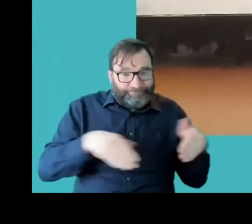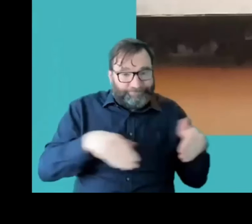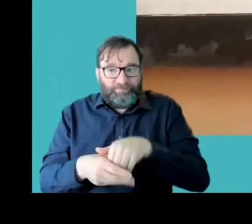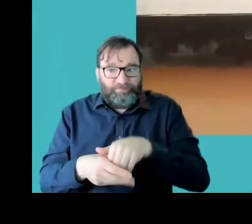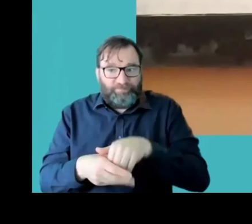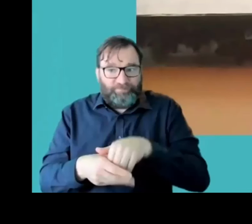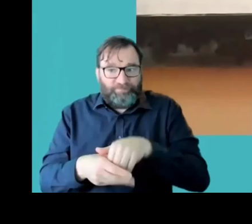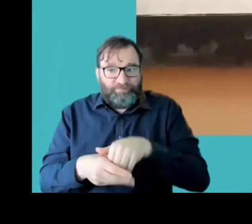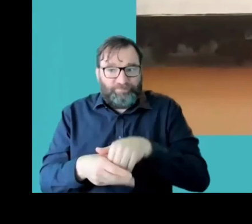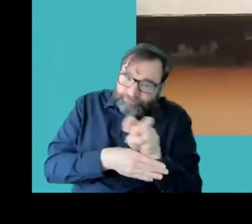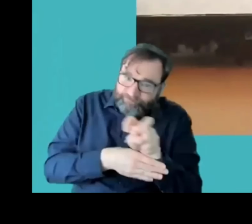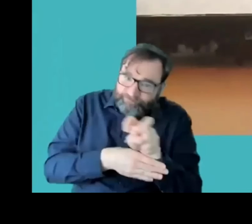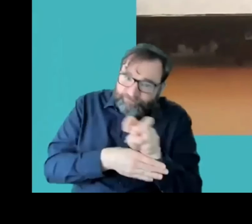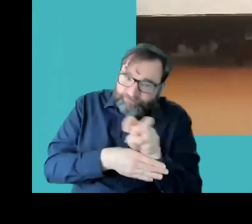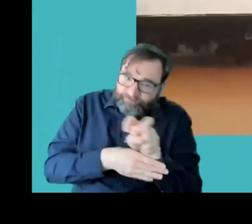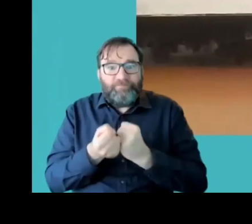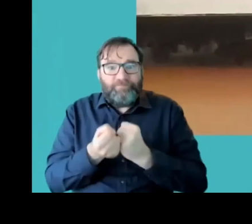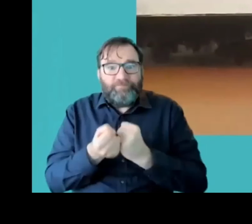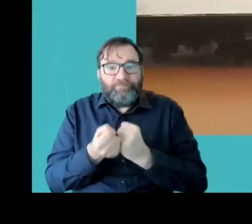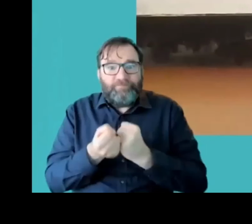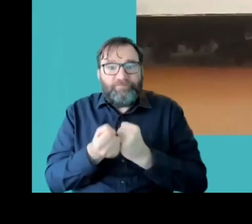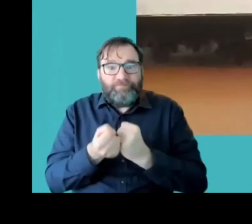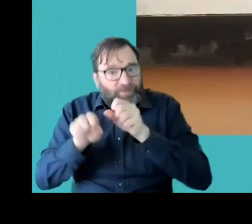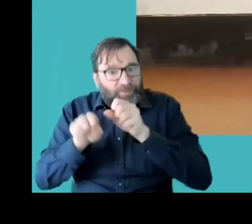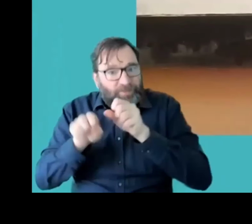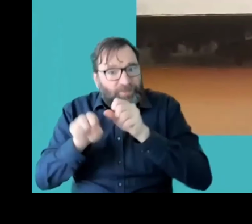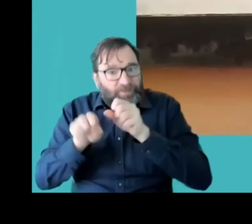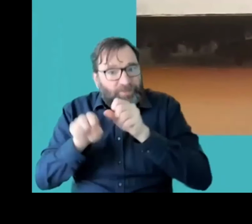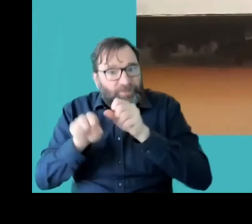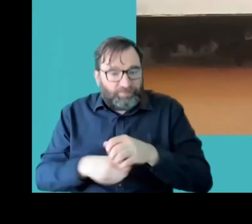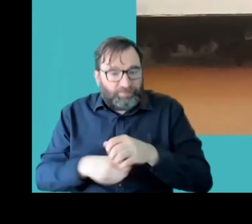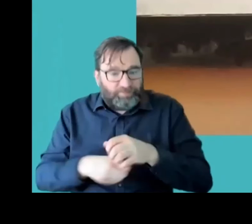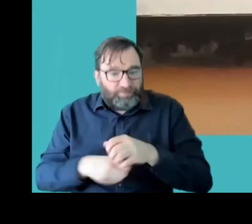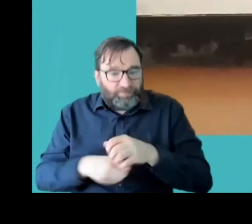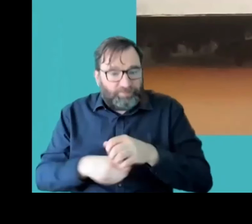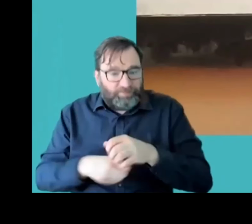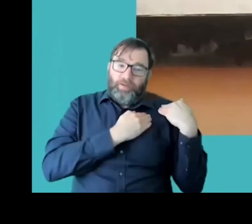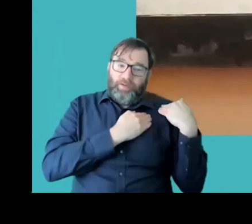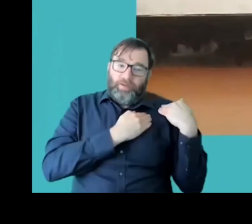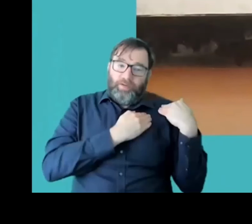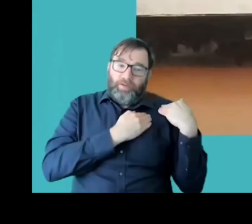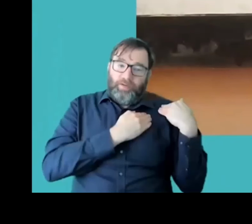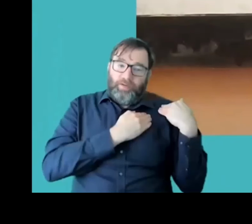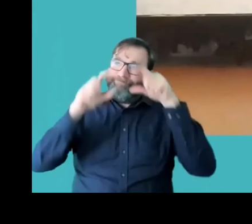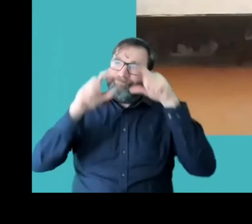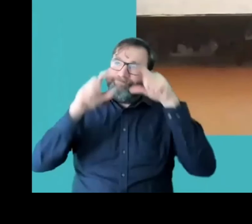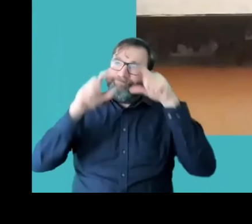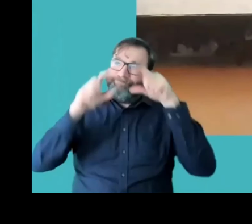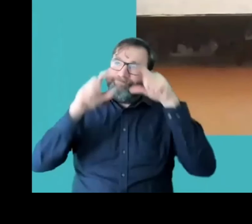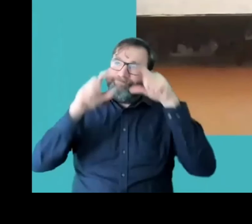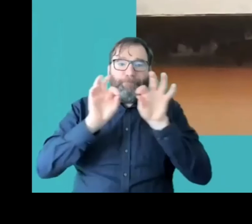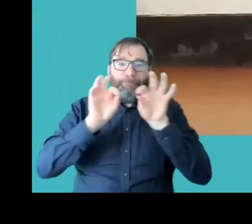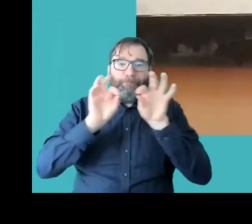Để không bỏ lỡ những Kênh Ghiền Mì